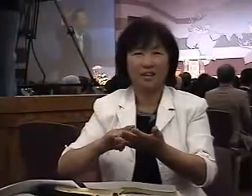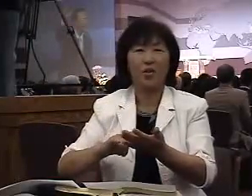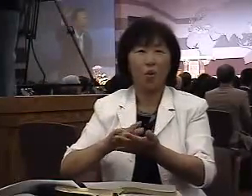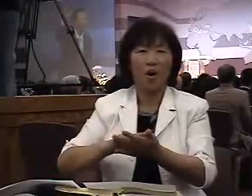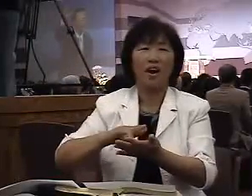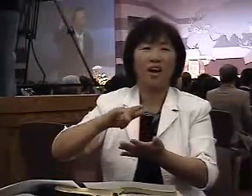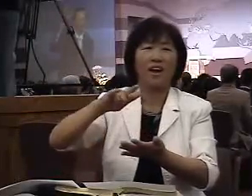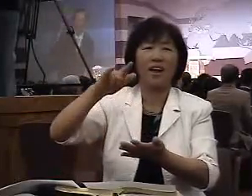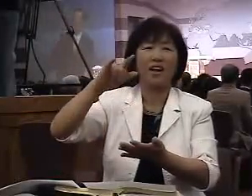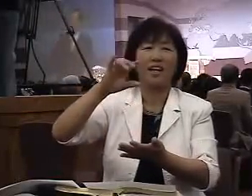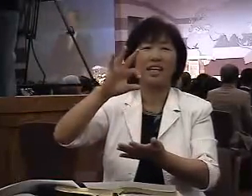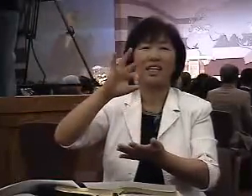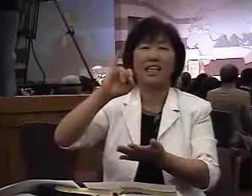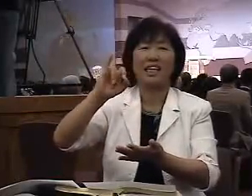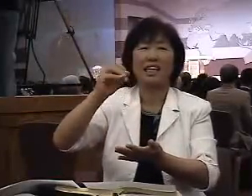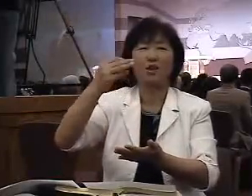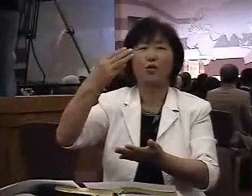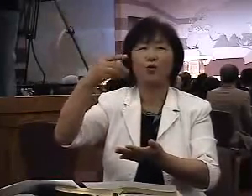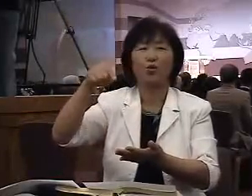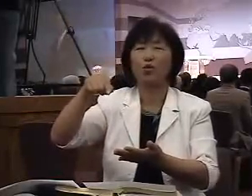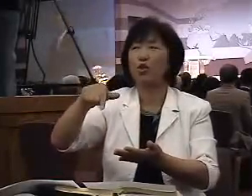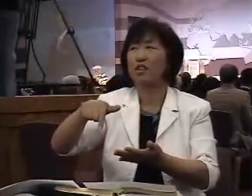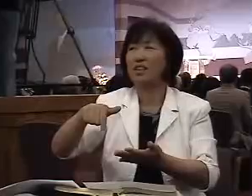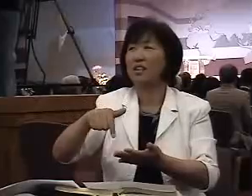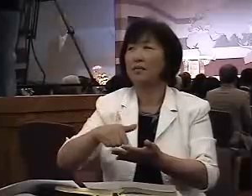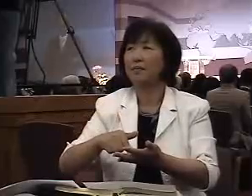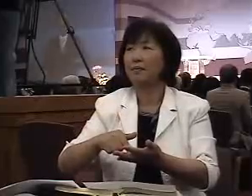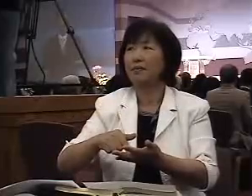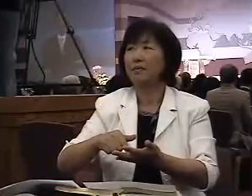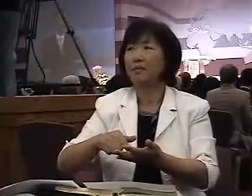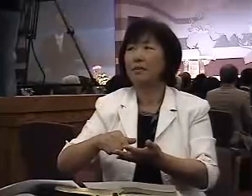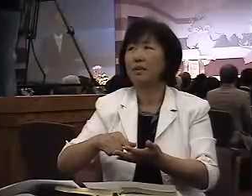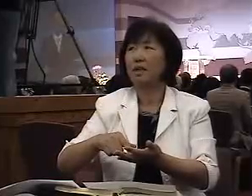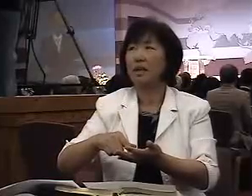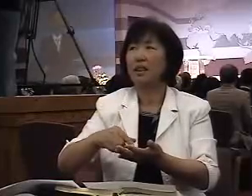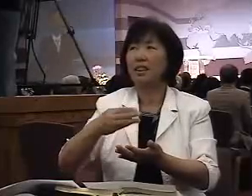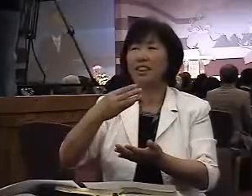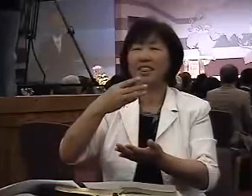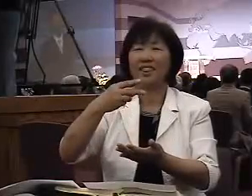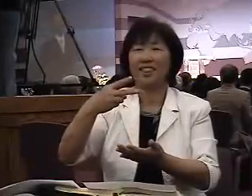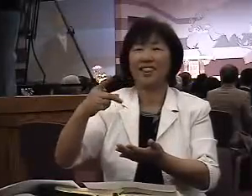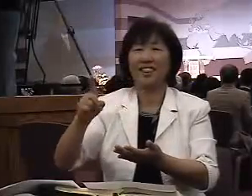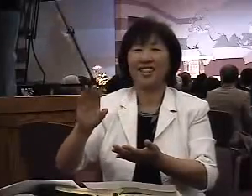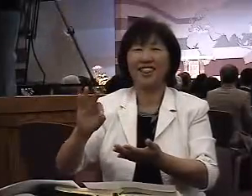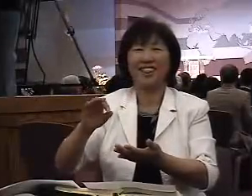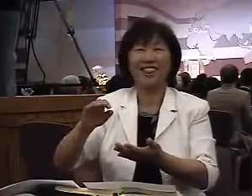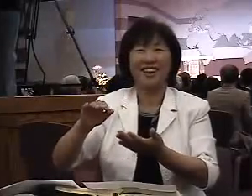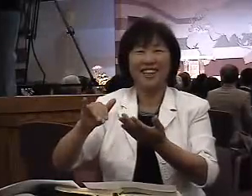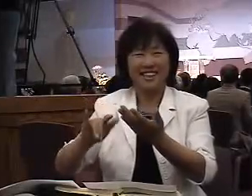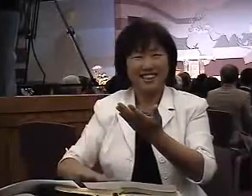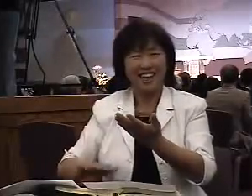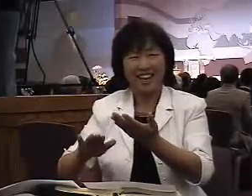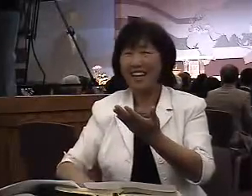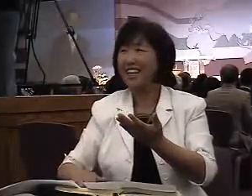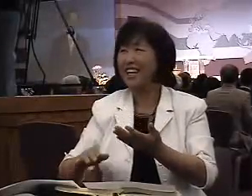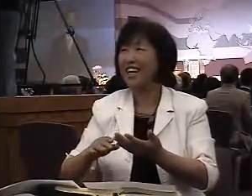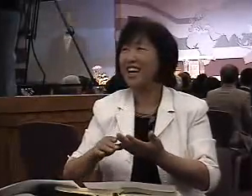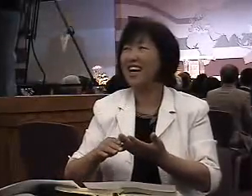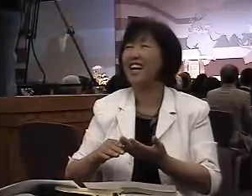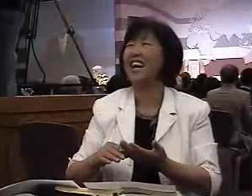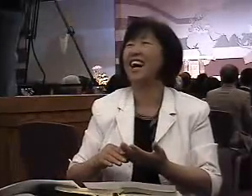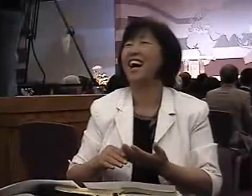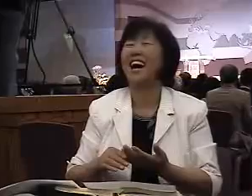이륙입니까? 네, 이륙. 상이 그 땅상이죠. 이륙.